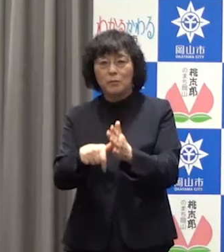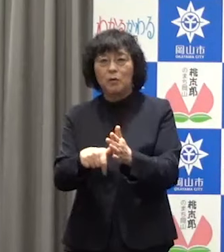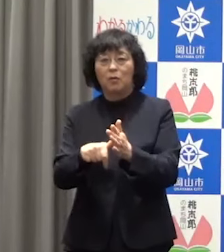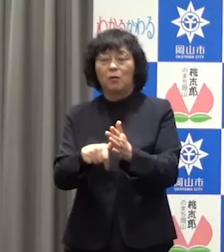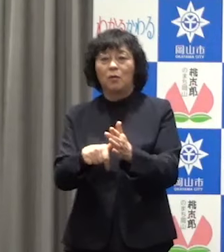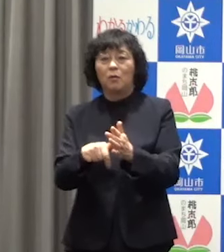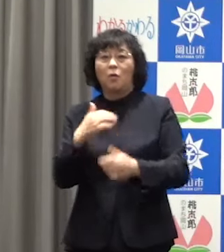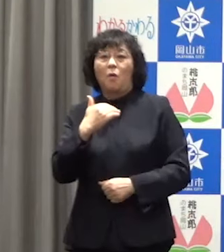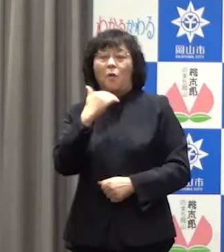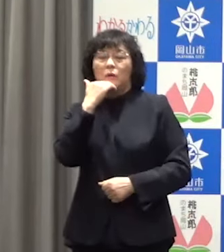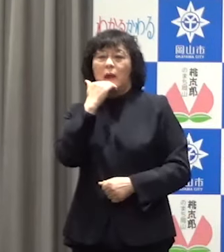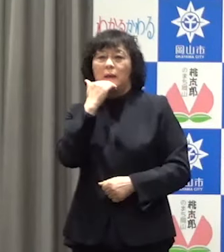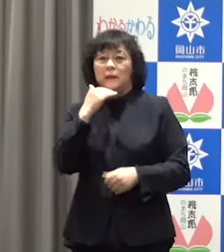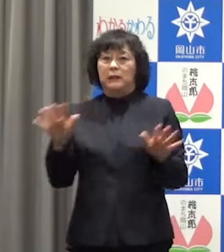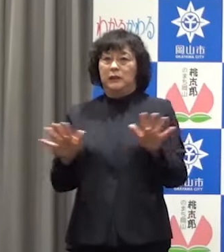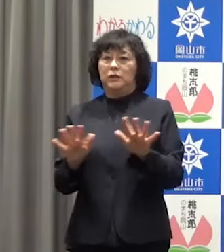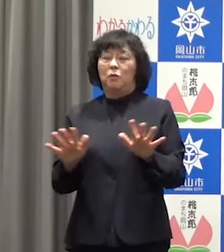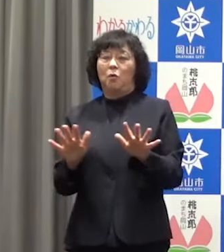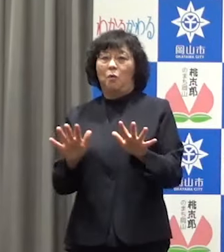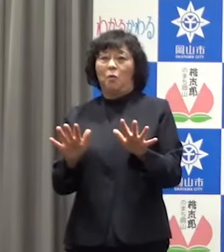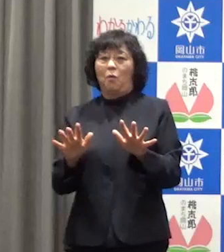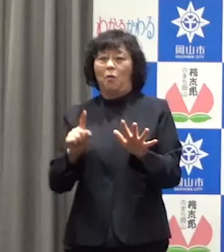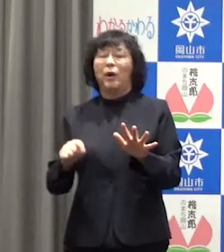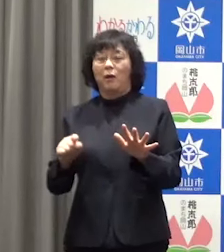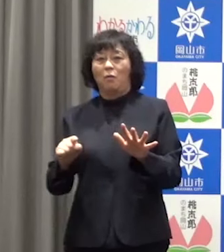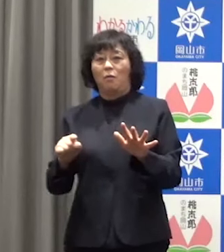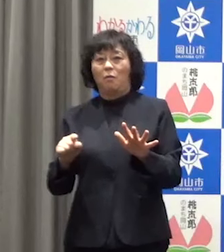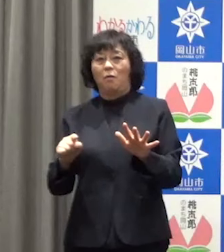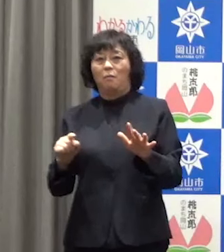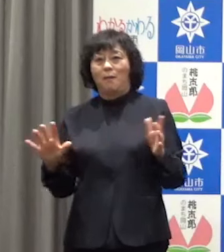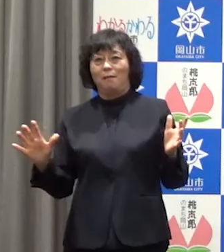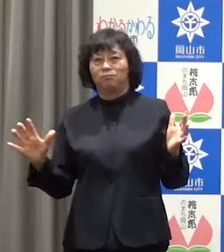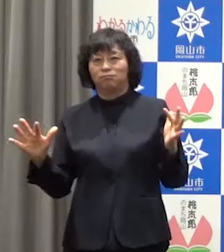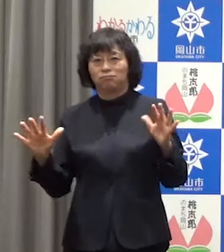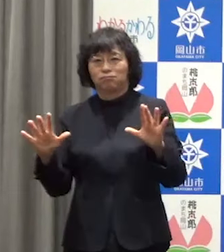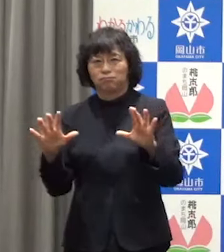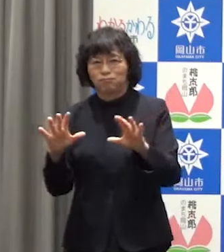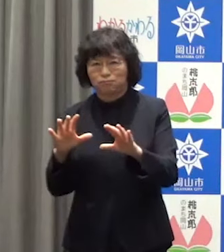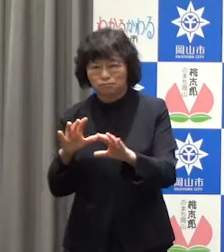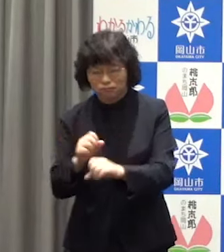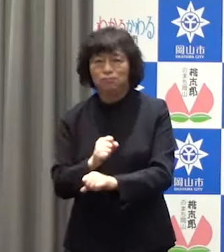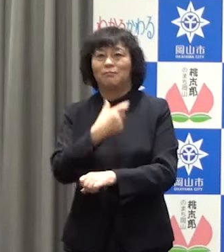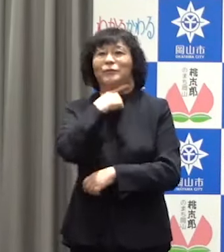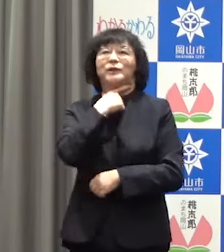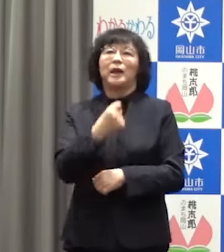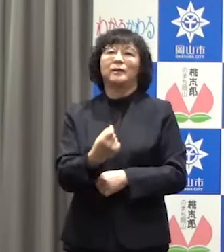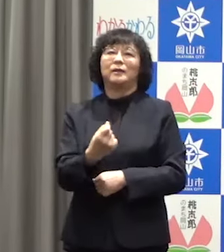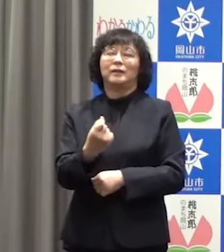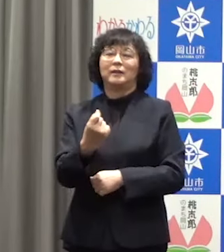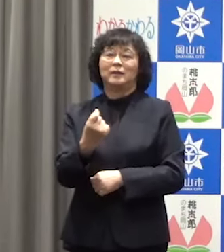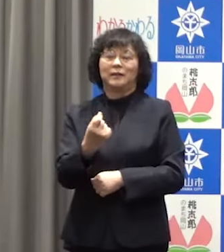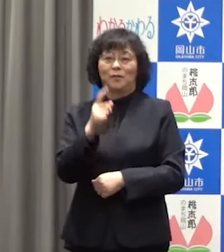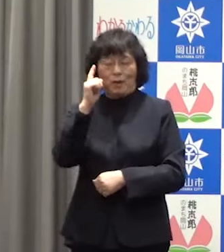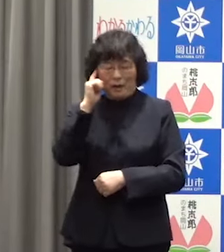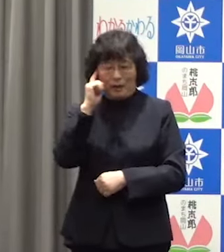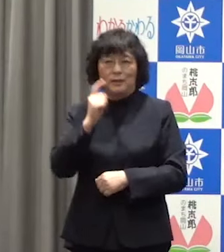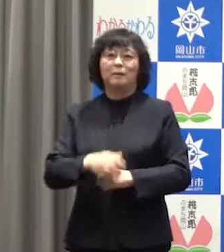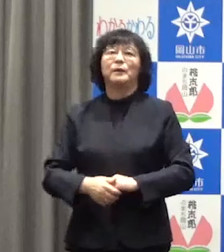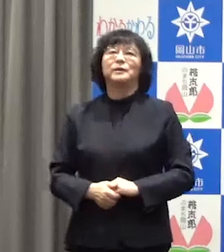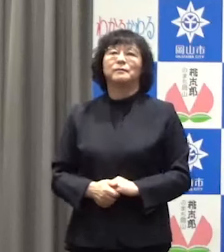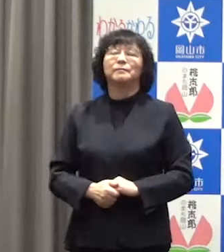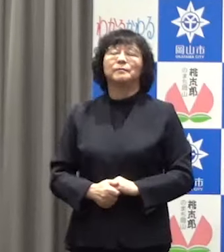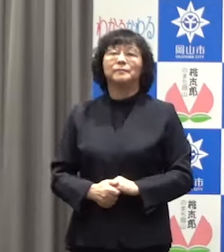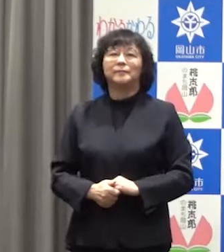待機児童を、ほぼ、解消していきたいと考えております。